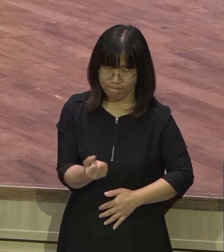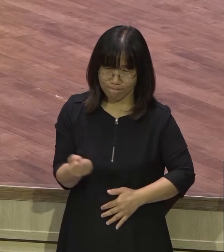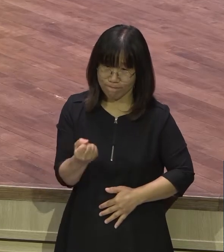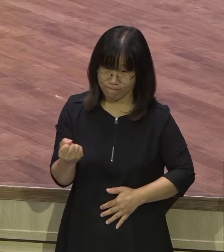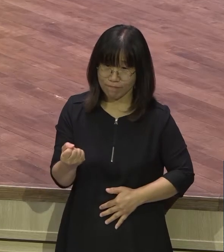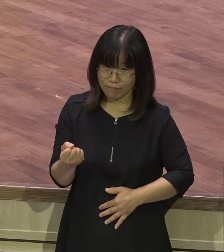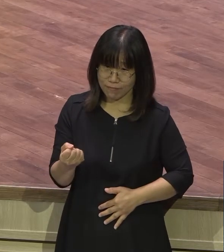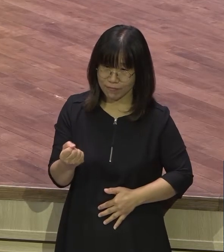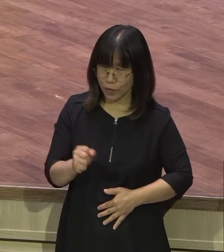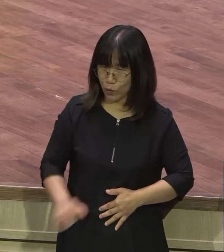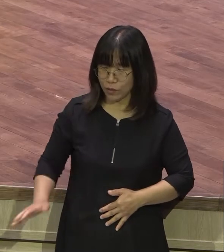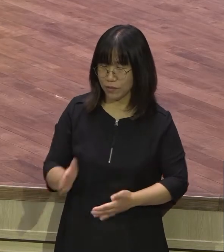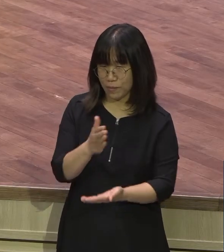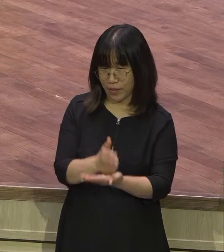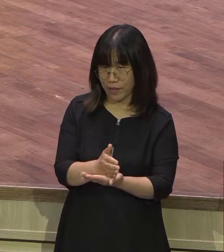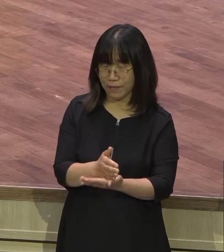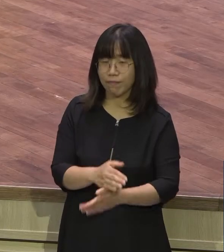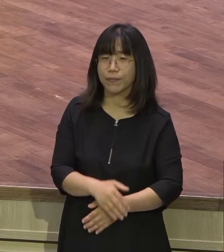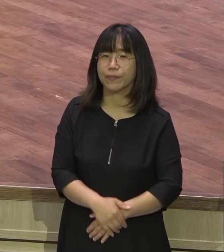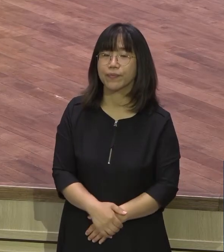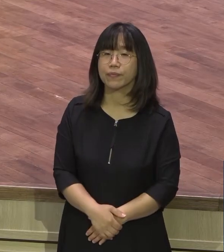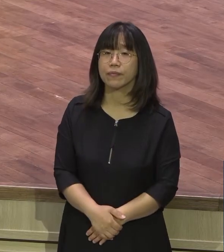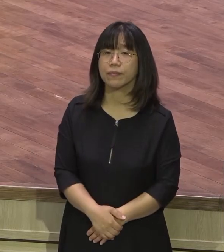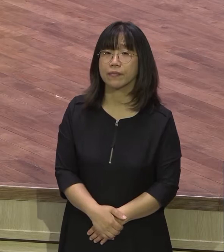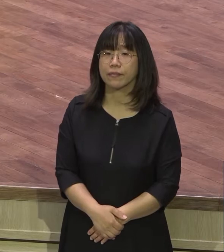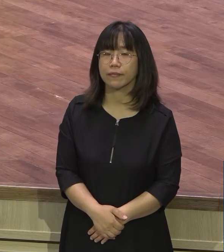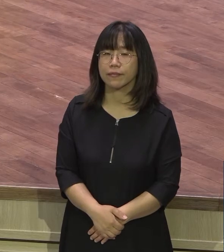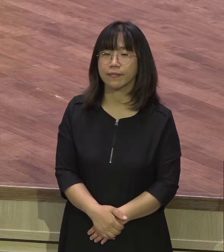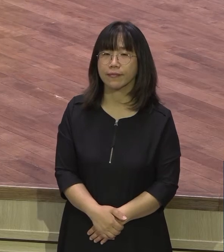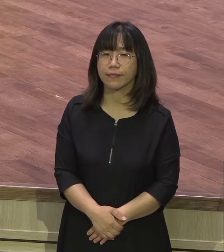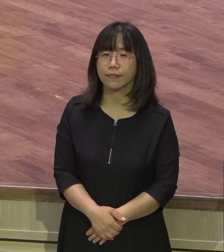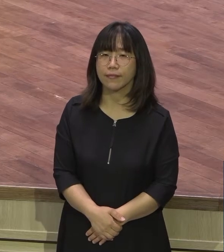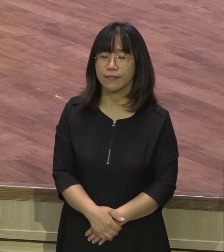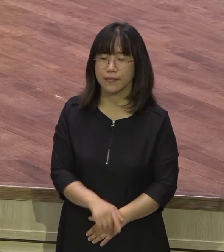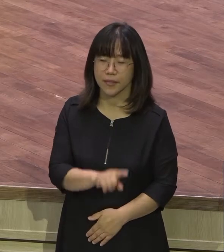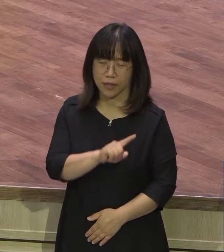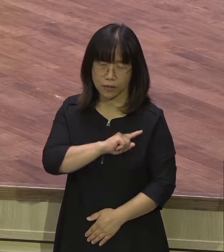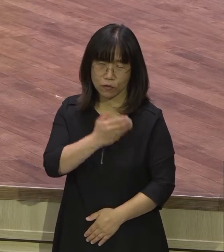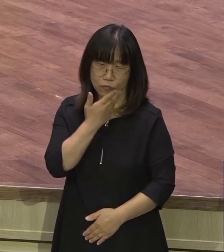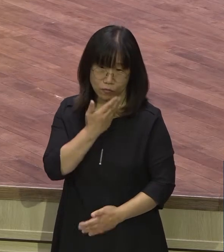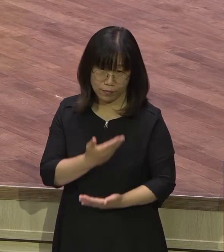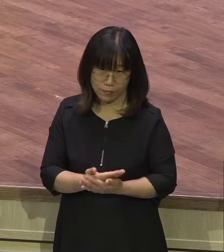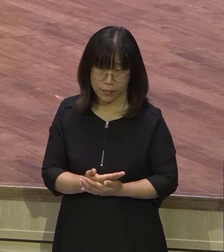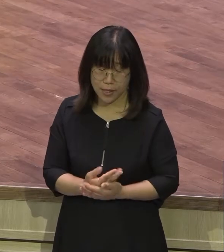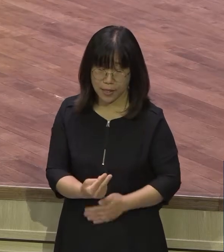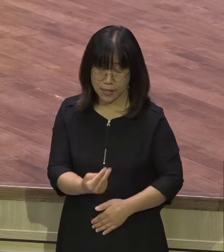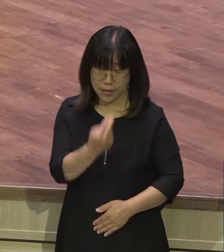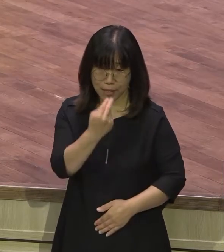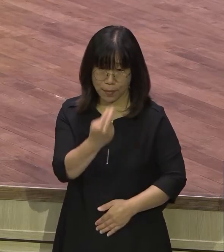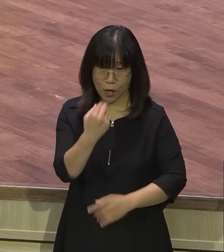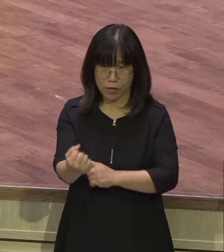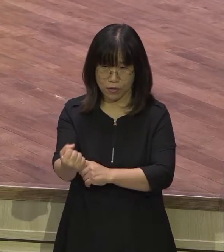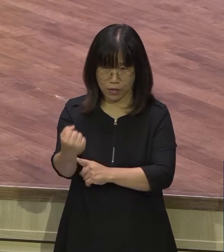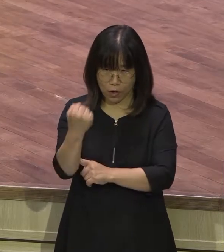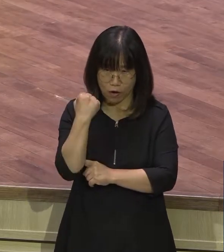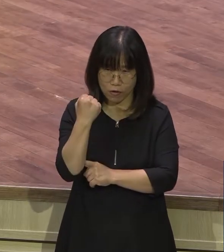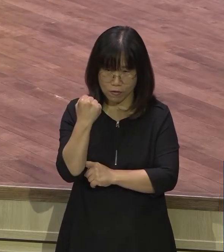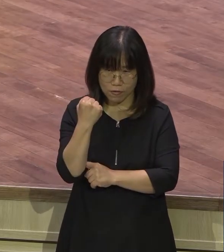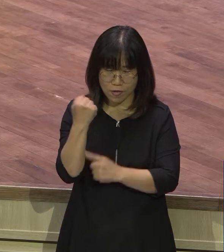그게 신앙생활이에요 그것이 신앙생활이에요 가장 중요합니다 그래서 생명력 넘치는